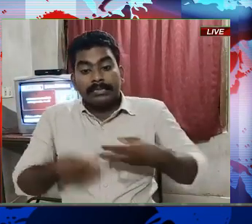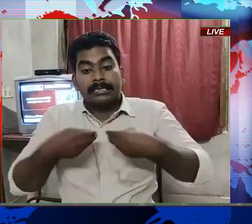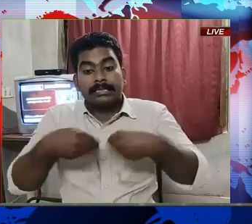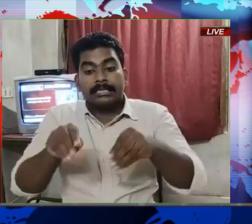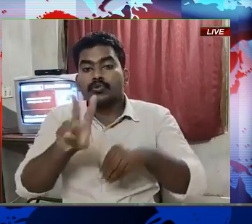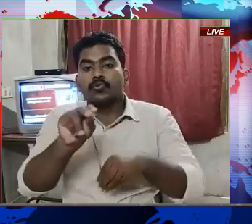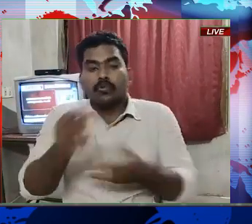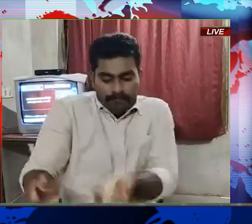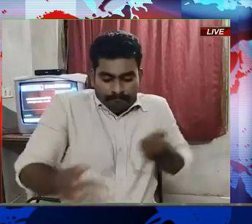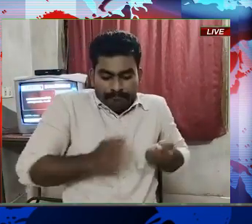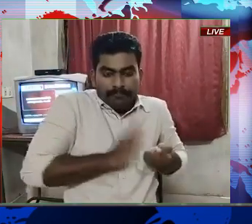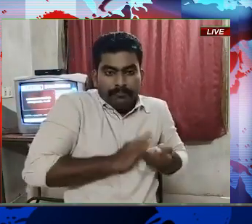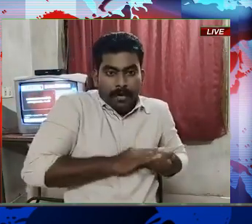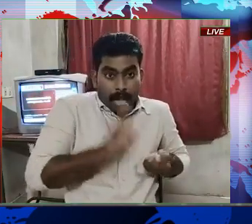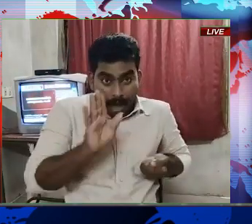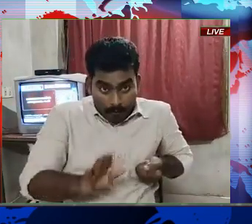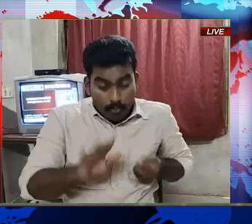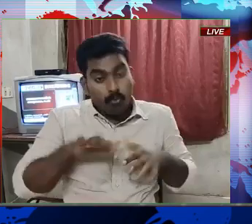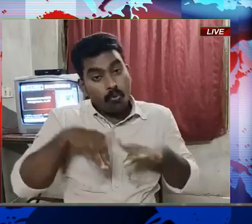ഫയർഫോഴ്സിൻ്റെ സേവനം